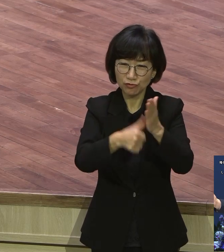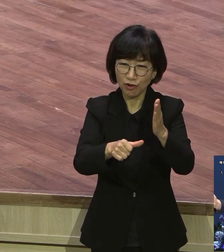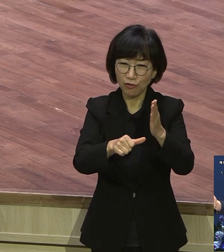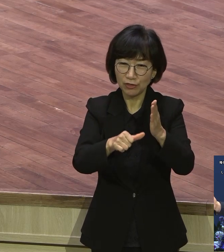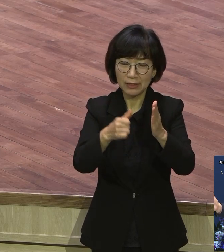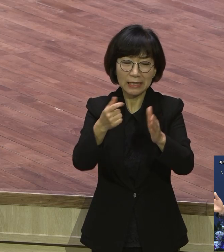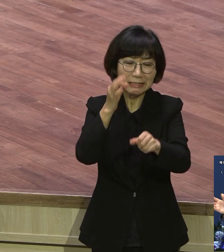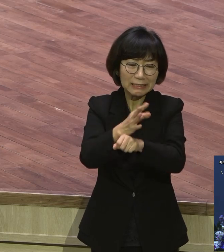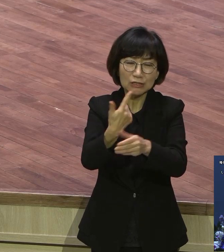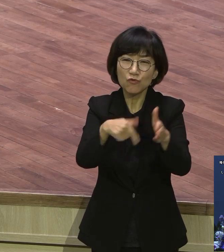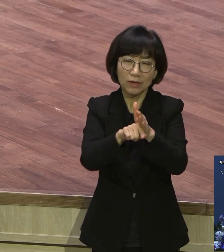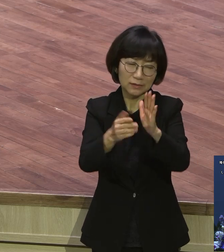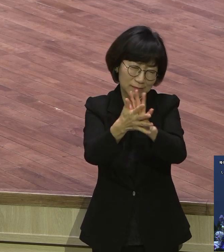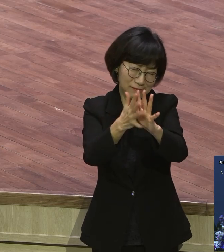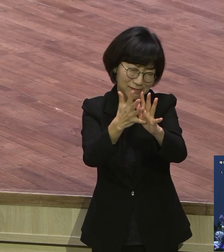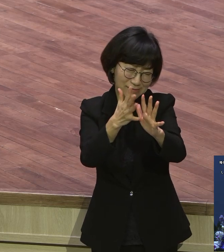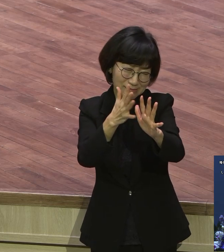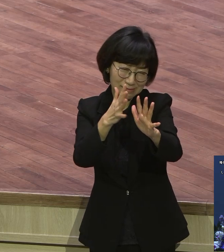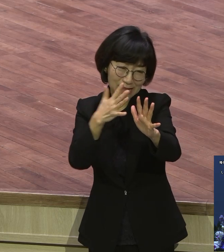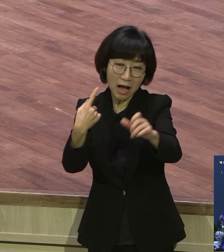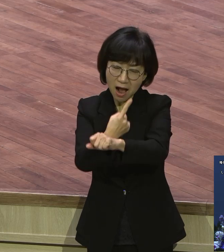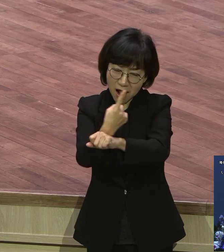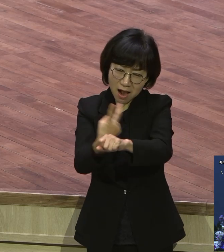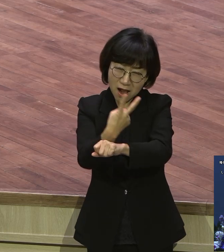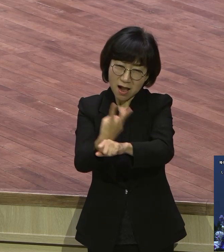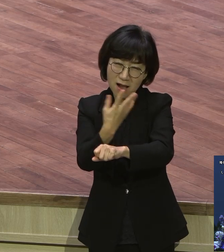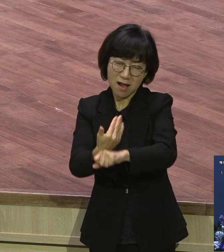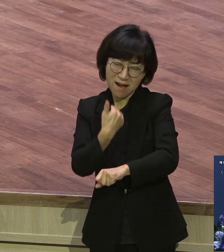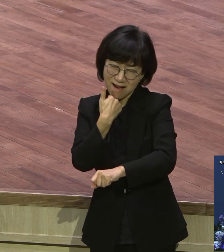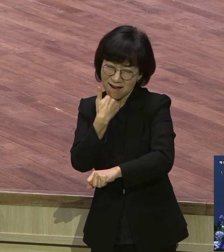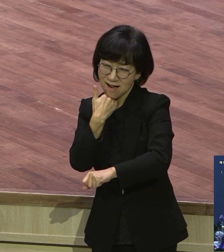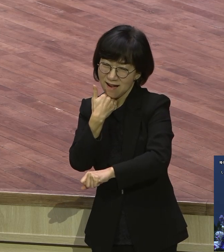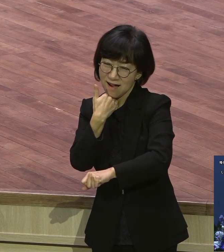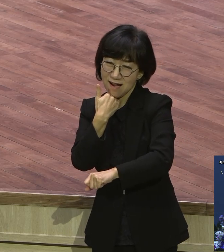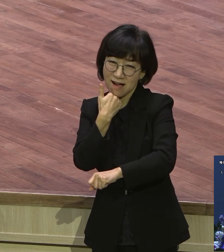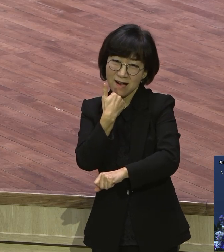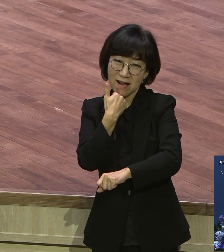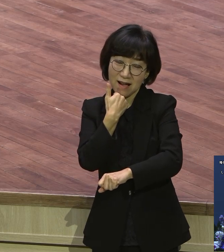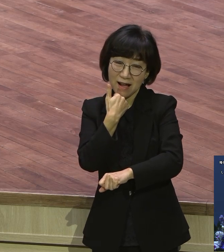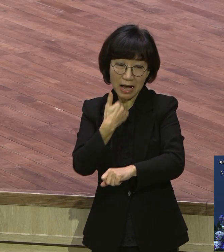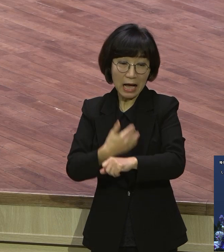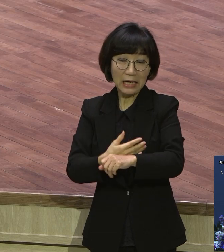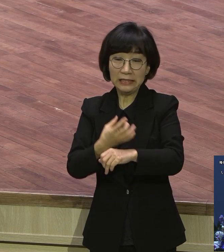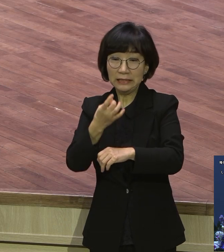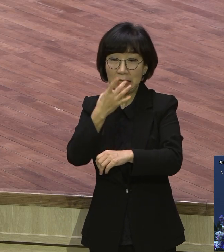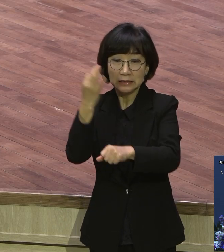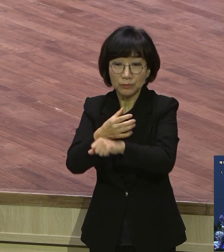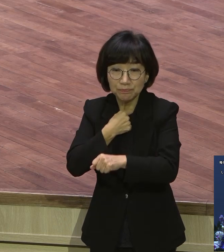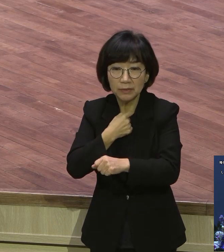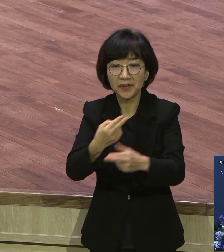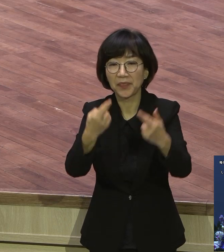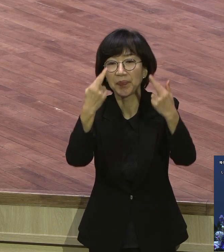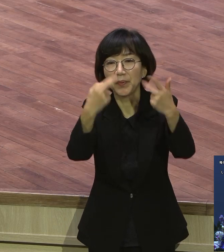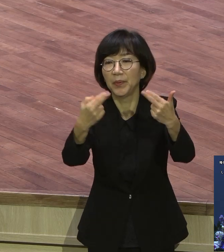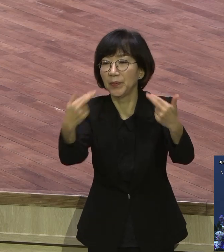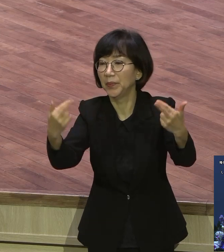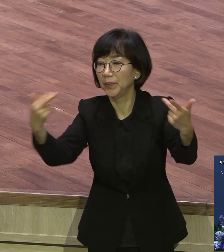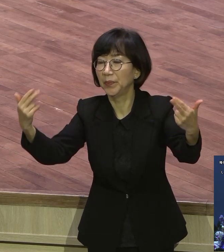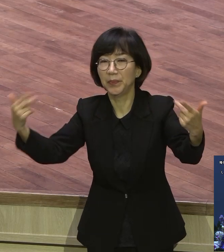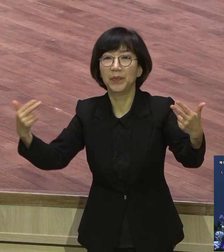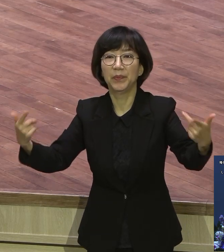있어야 돼요 그래서 살을 사는 기다렸다 살을 사는 코너같은 살이 하나도 없어 살이